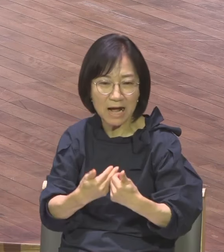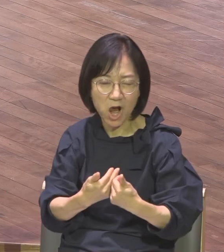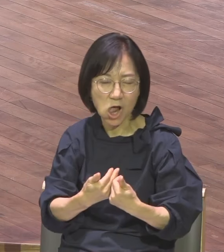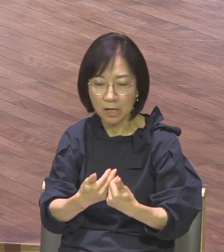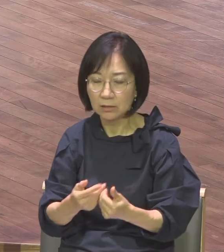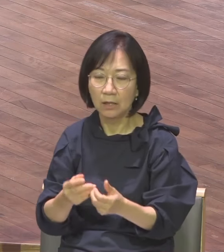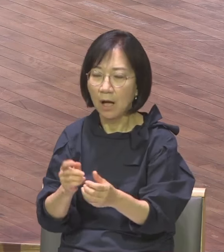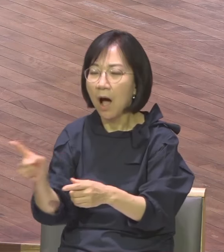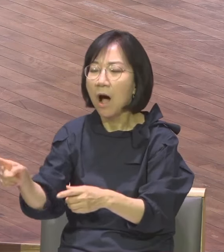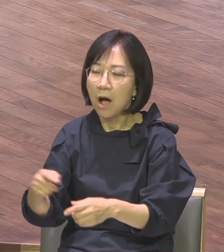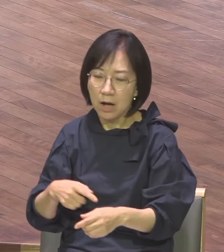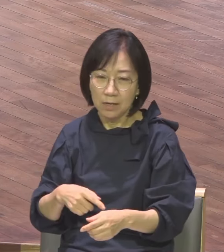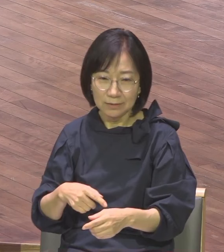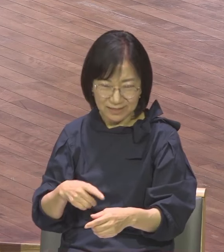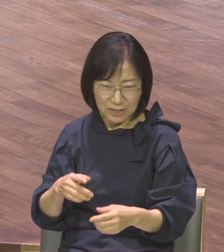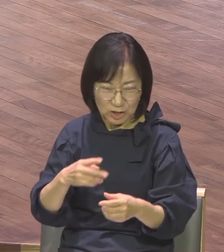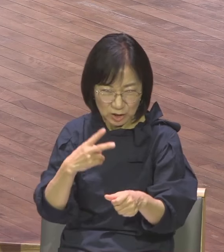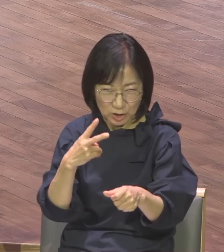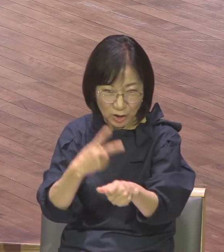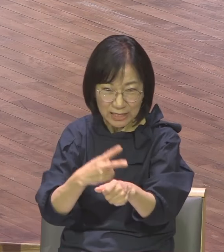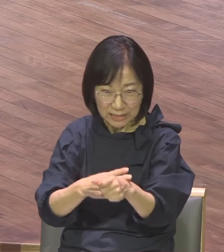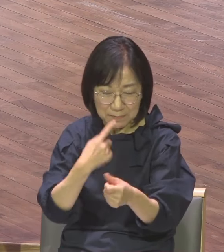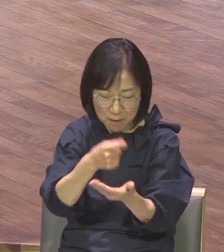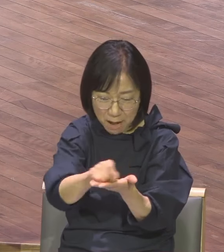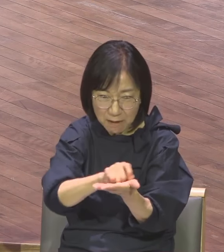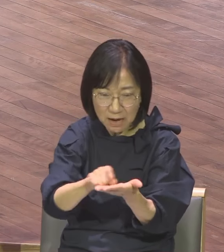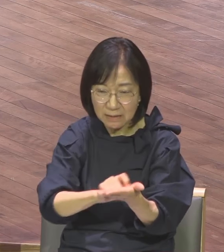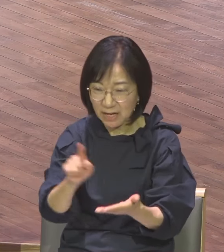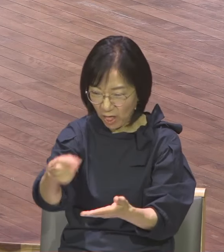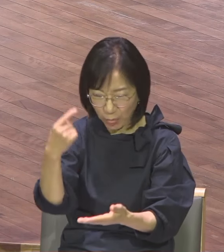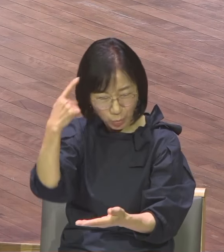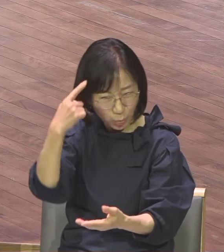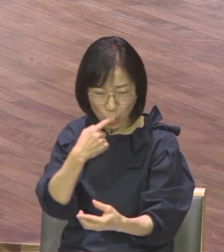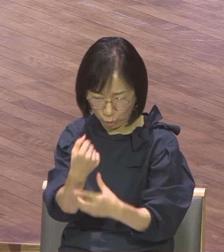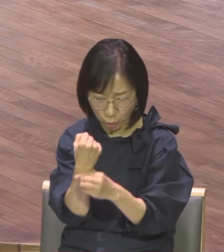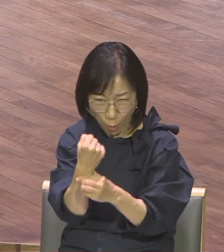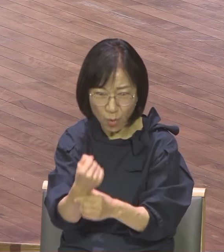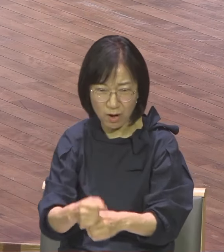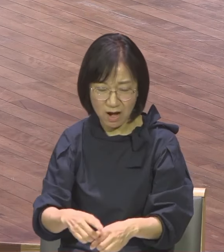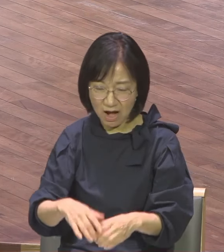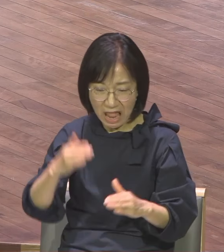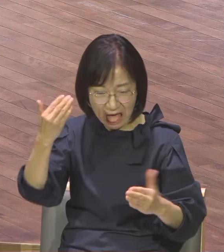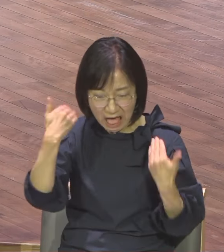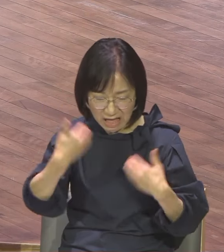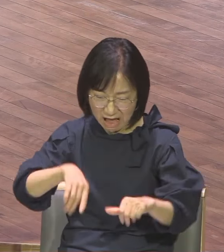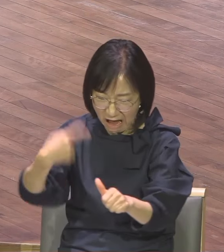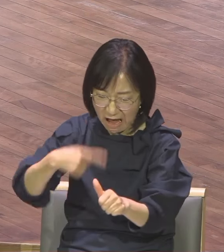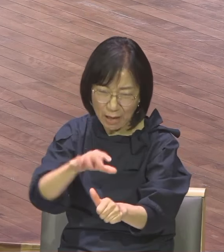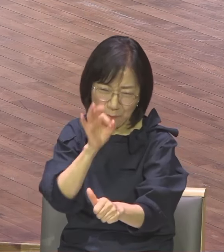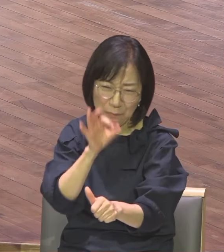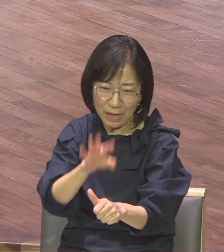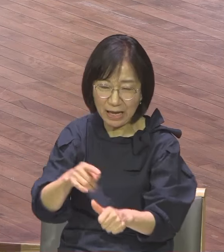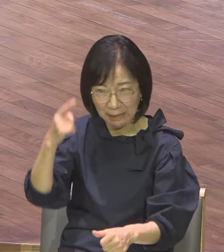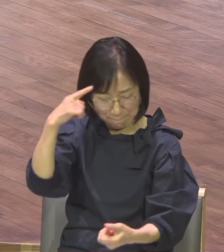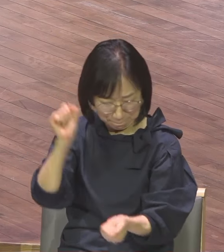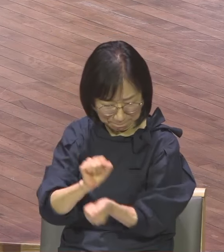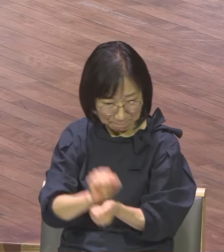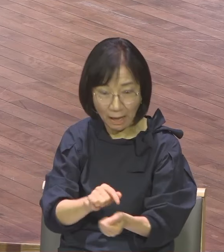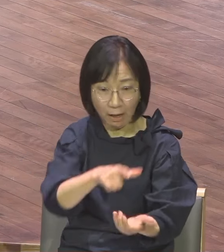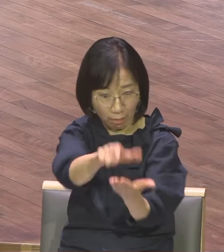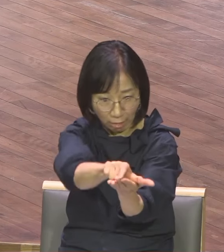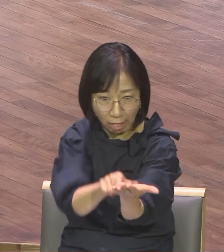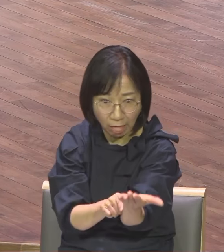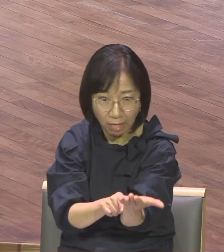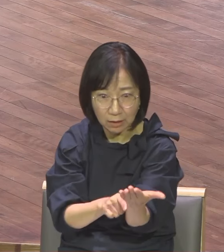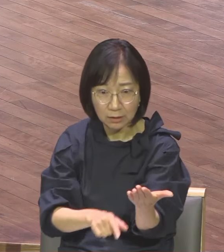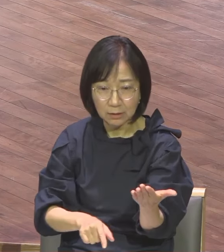아이는 도저히 가르칠 수 없어 머리가 나쁘고 이상한 아이라고 학교에서 감당을 못할 만큼 요즘 말하면 또라이라. 그러니까 할